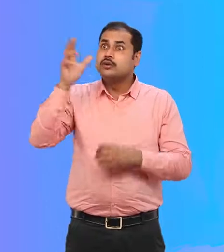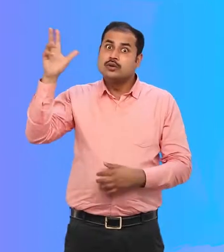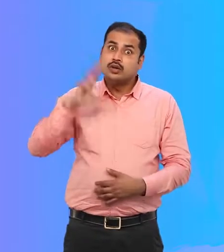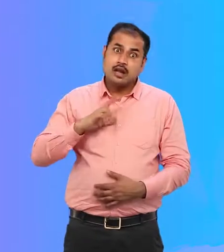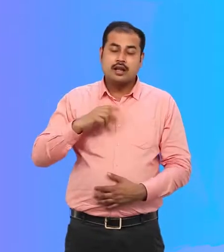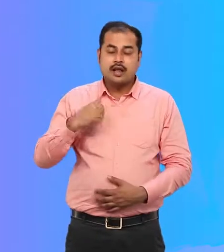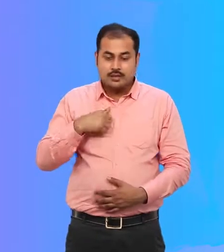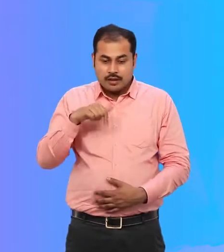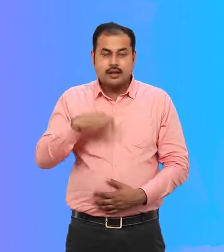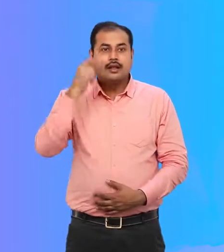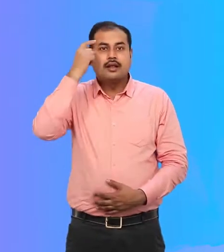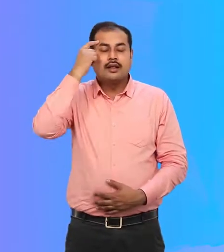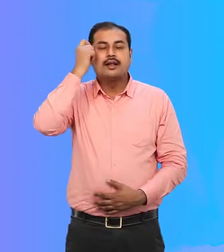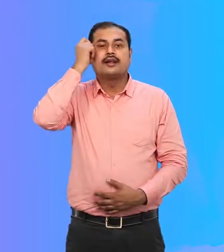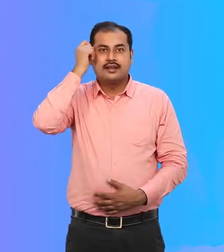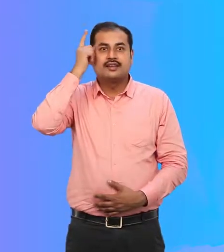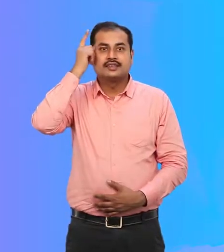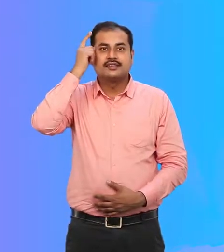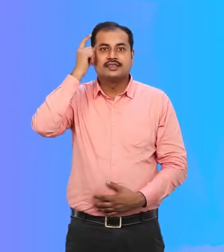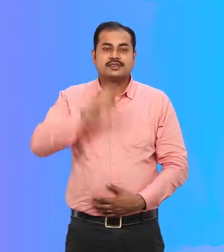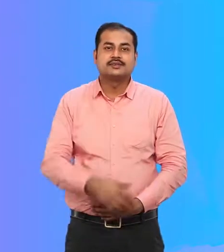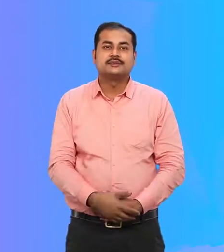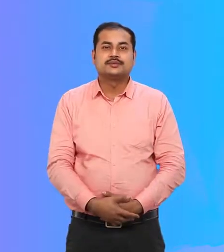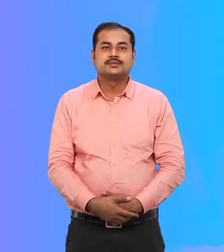मुझे बताना चाह रही थी कि